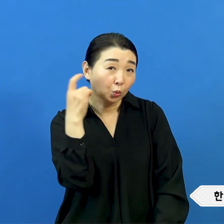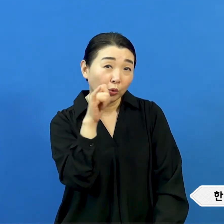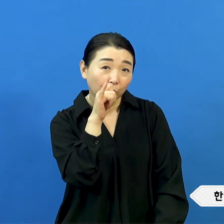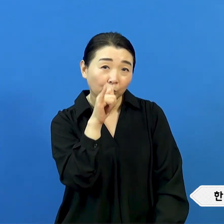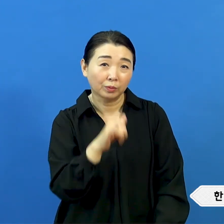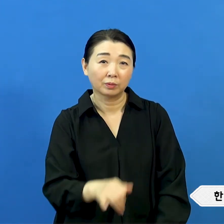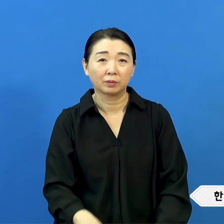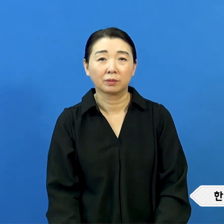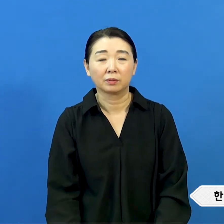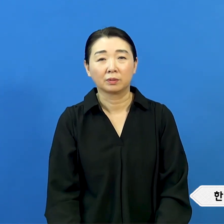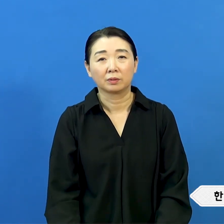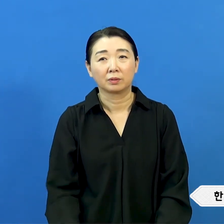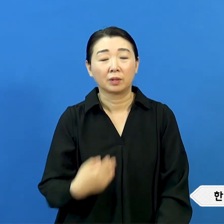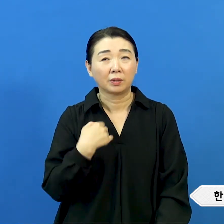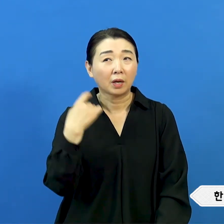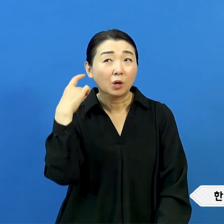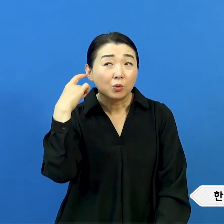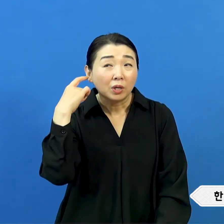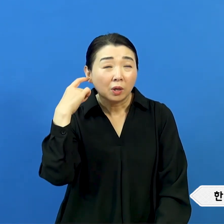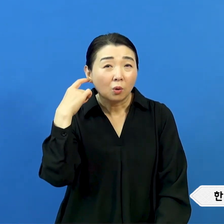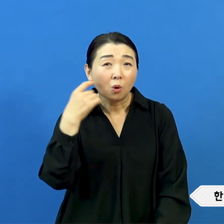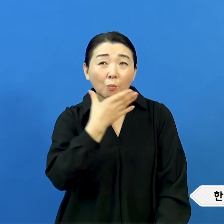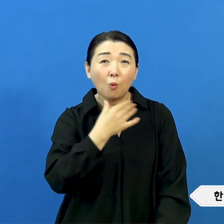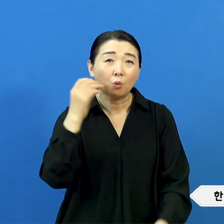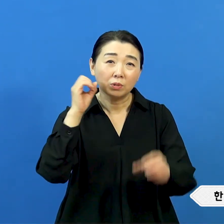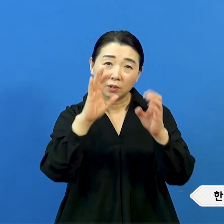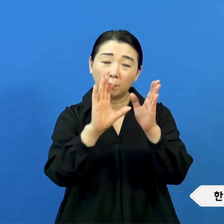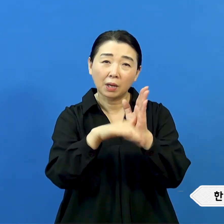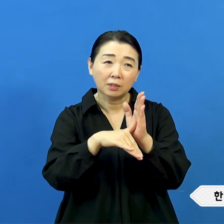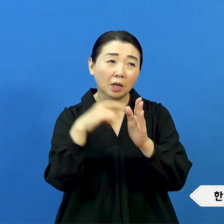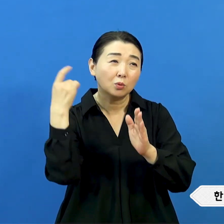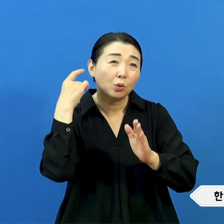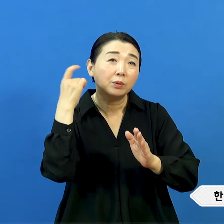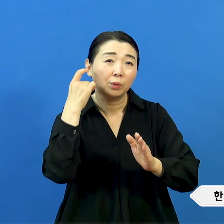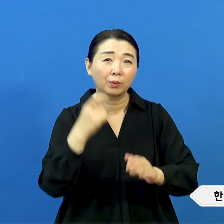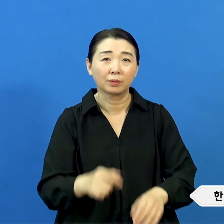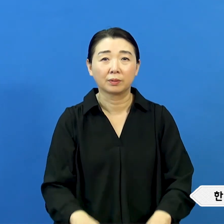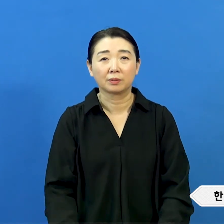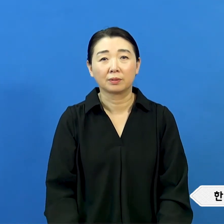끝까지 들립니다. 제가 귀에 대고 이렇게 복음을 전하는데 그 소리를 들으신 것입니다.